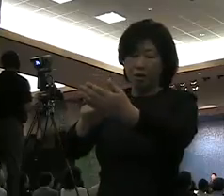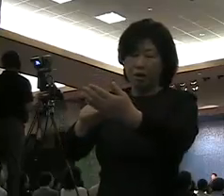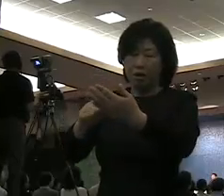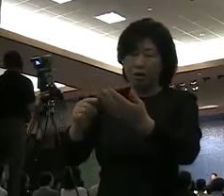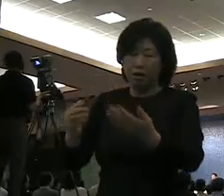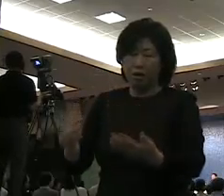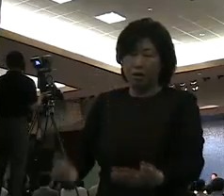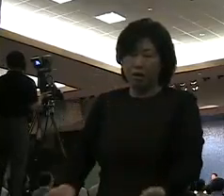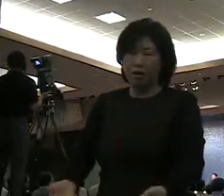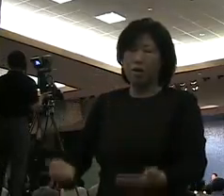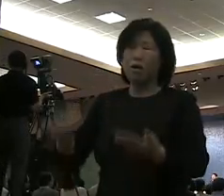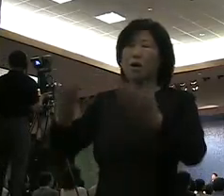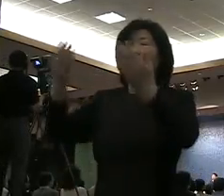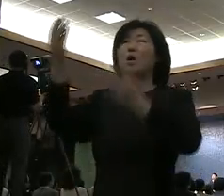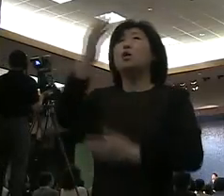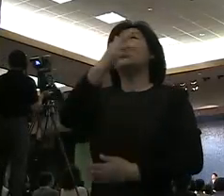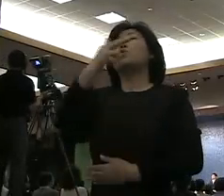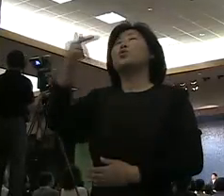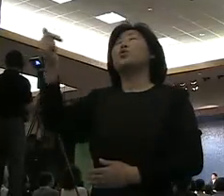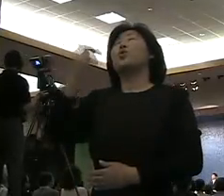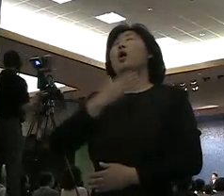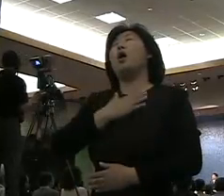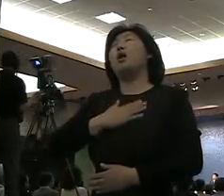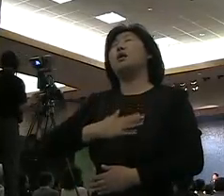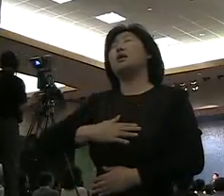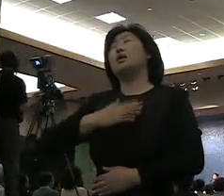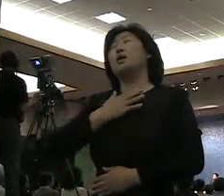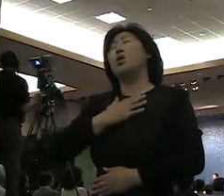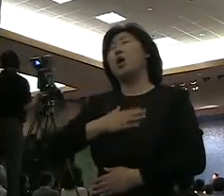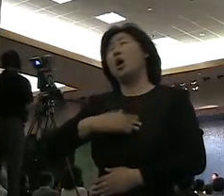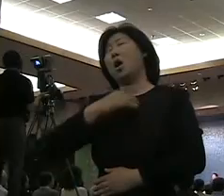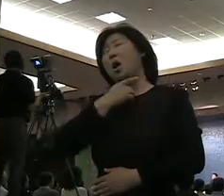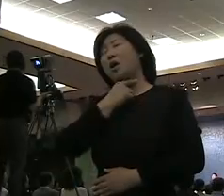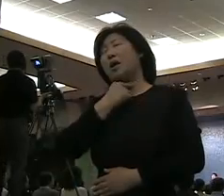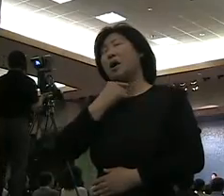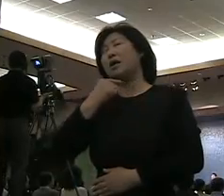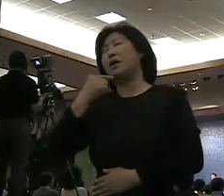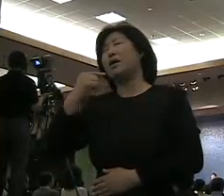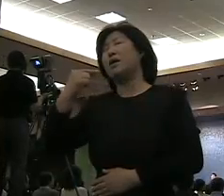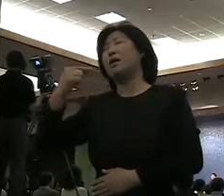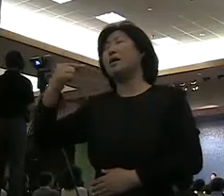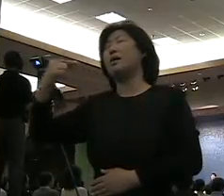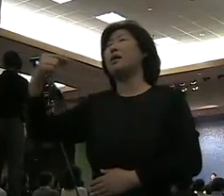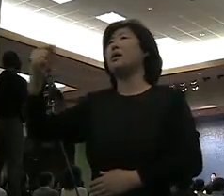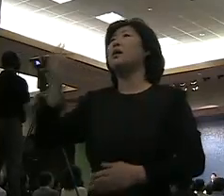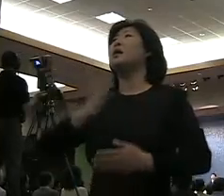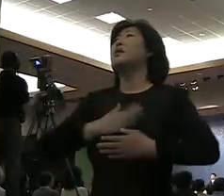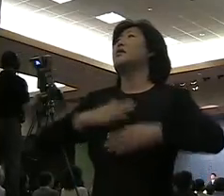사랑합니다.